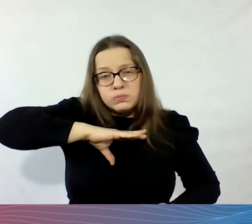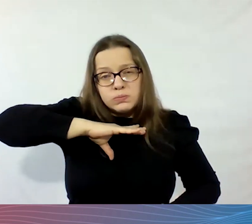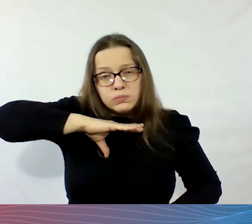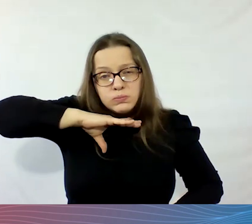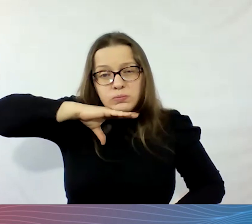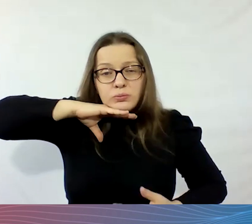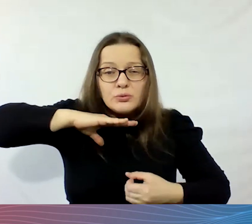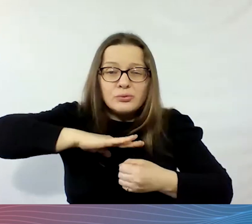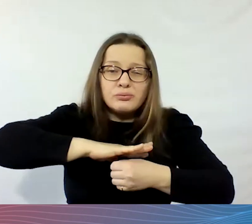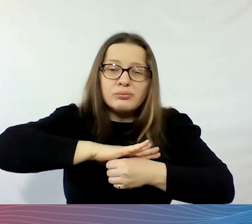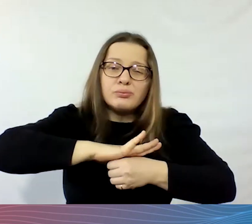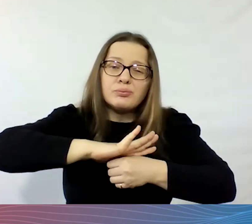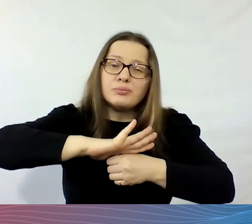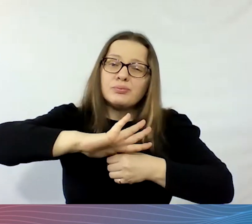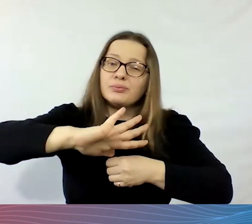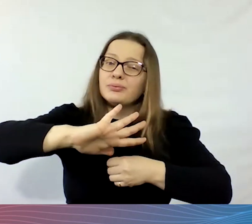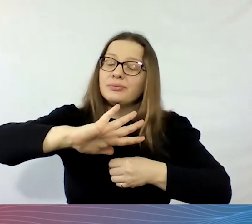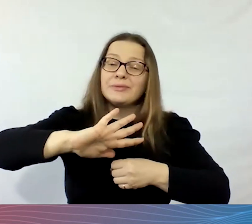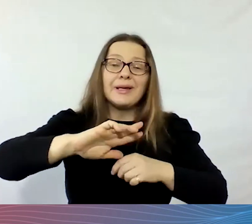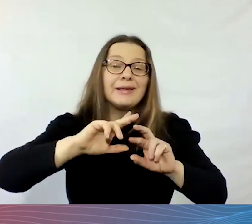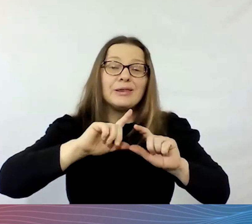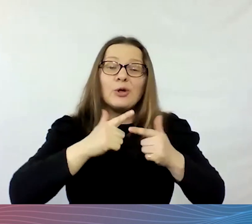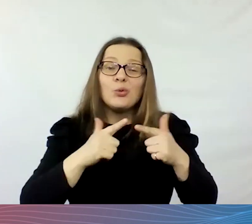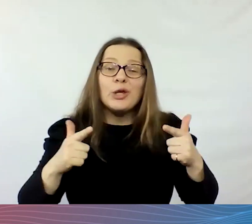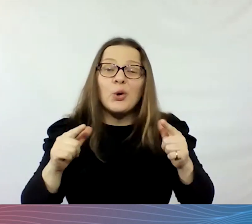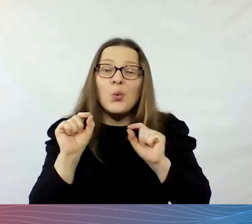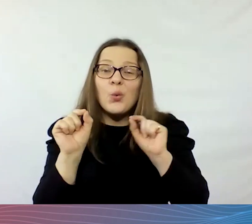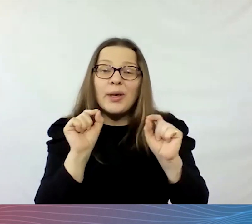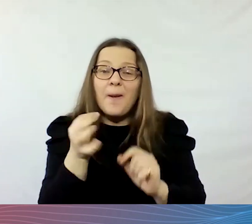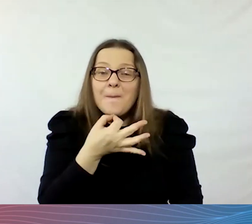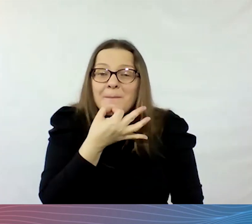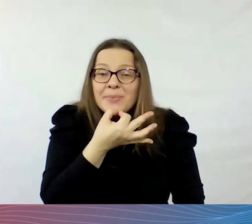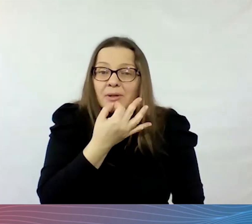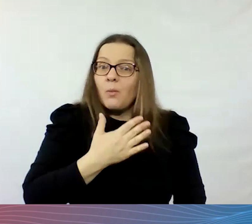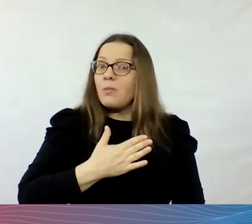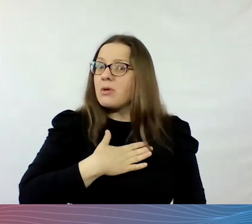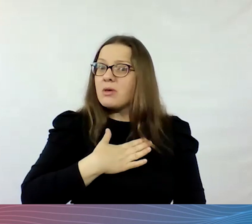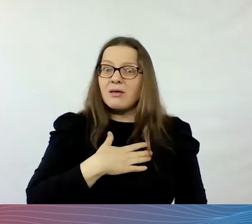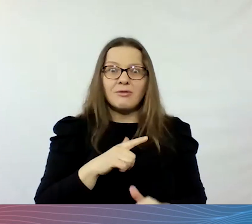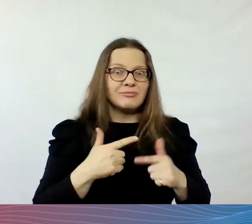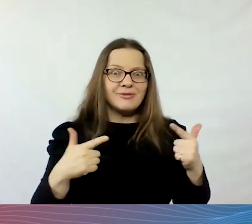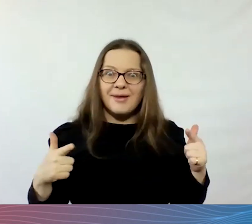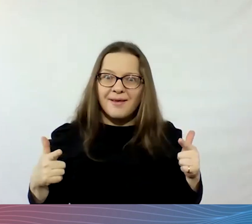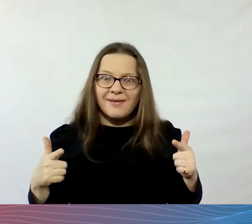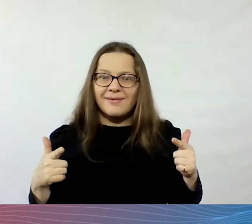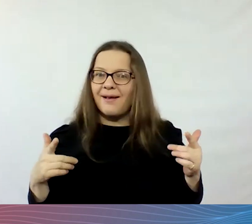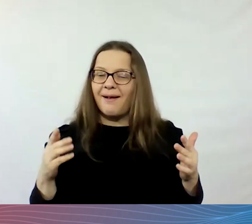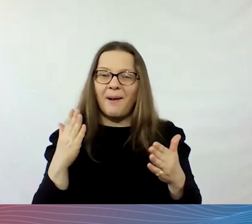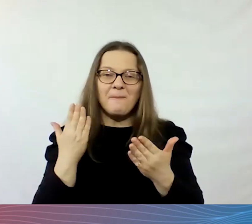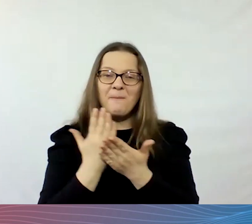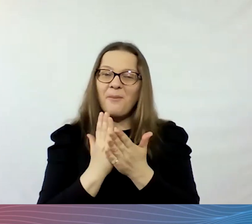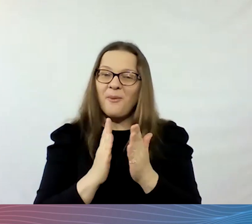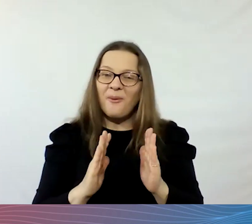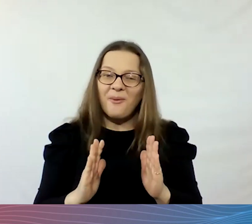natural. Não tem mais lugar para o meu temperamento natural. Não tem mais lugar para minhas opiniões naturais. Deus quer